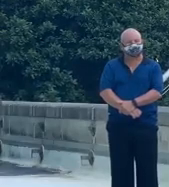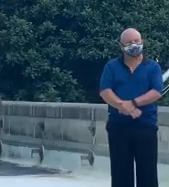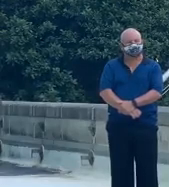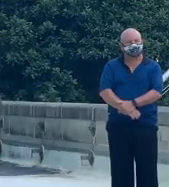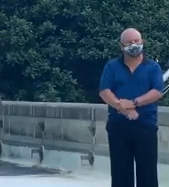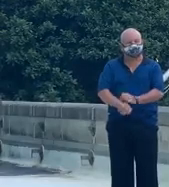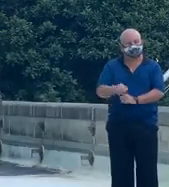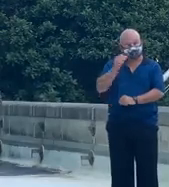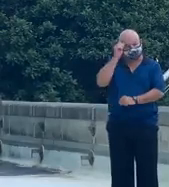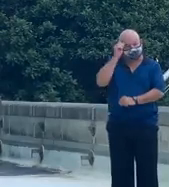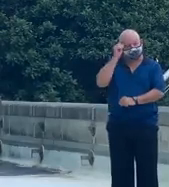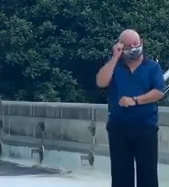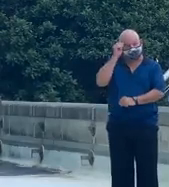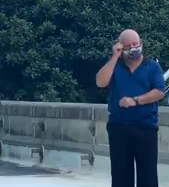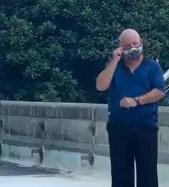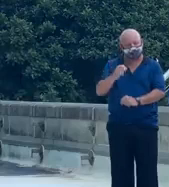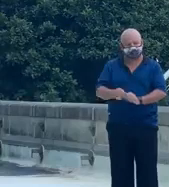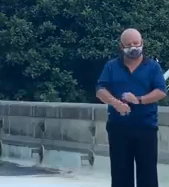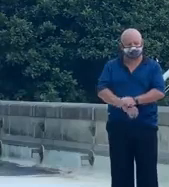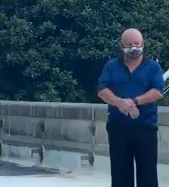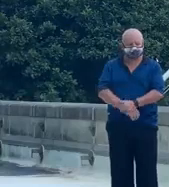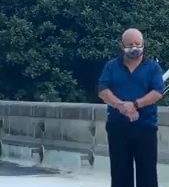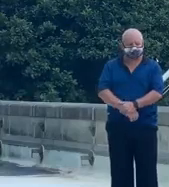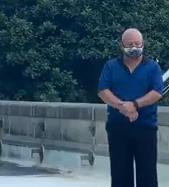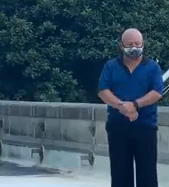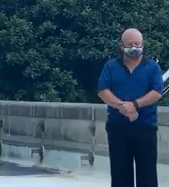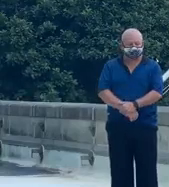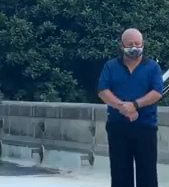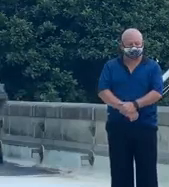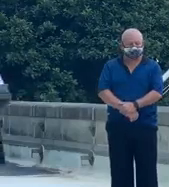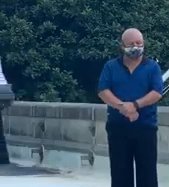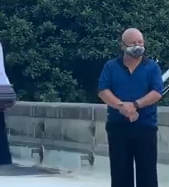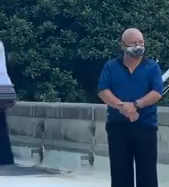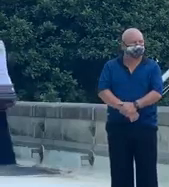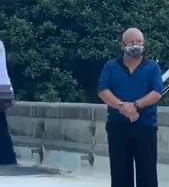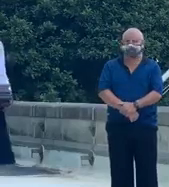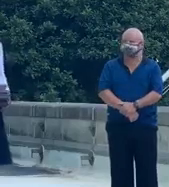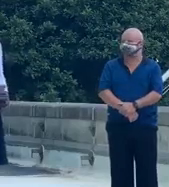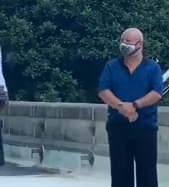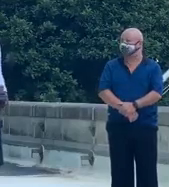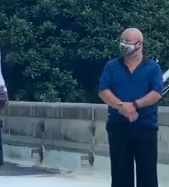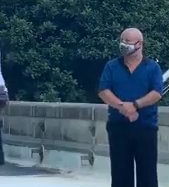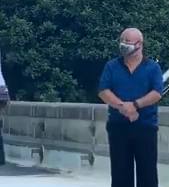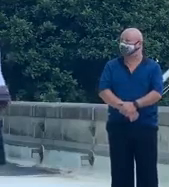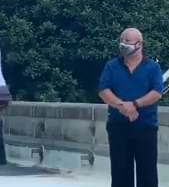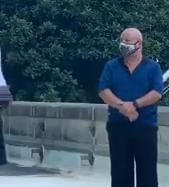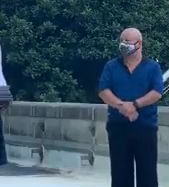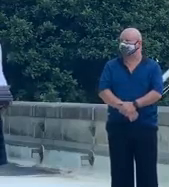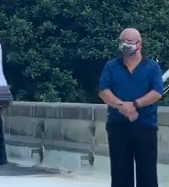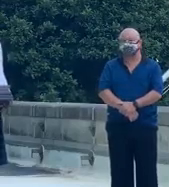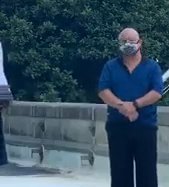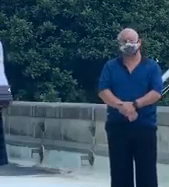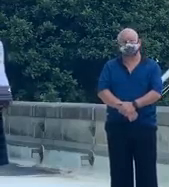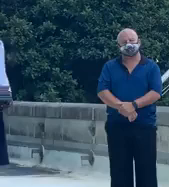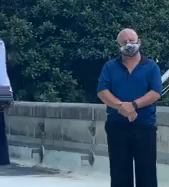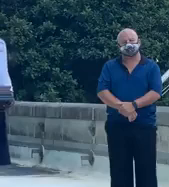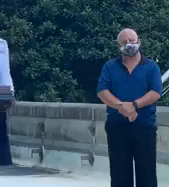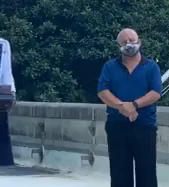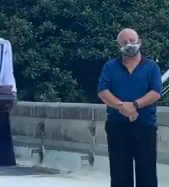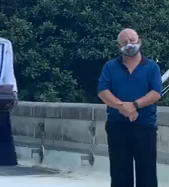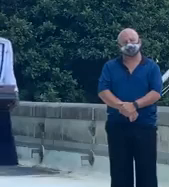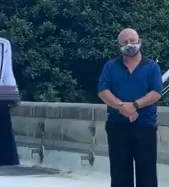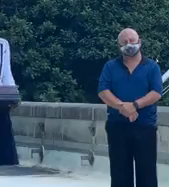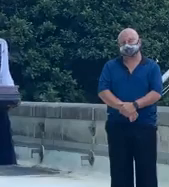que nos hace sentir como en un segundo hogar, y eso es algo que se agradece. Sigamos contribuyendo